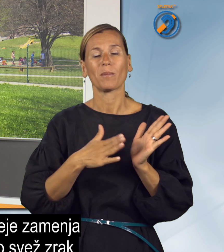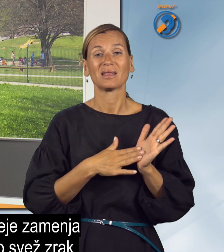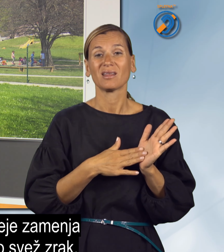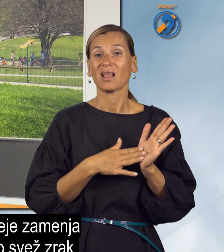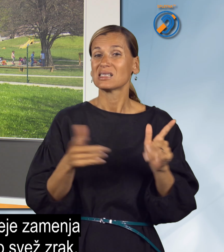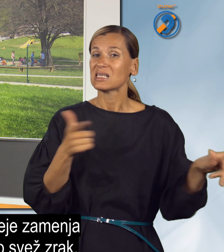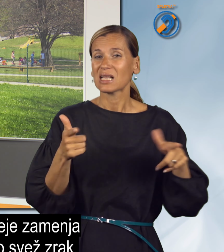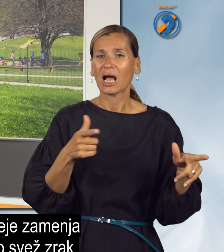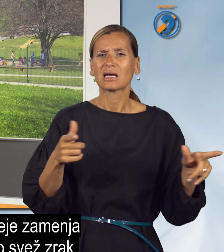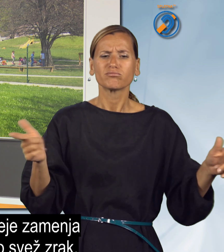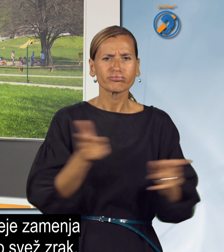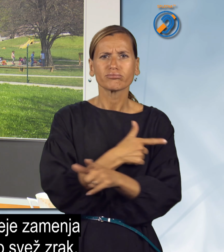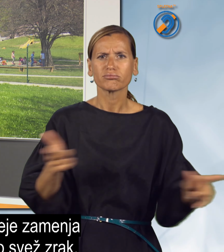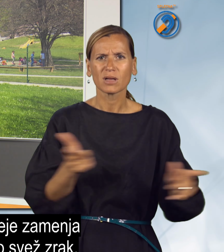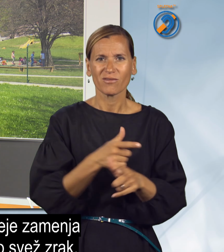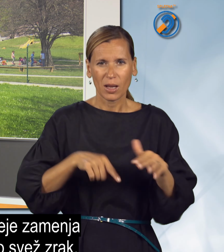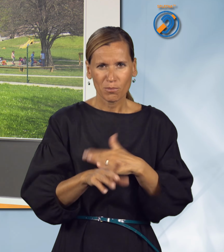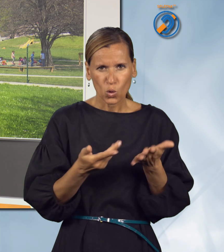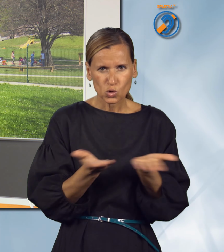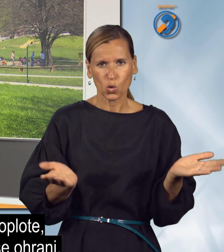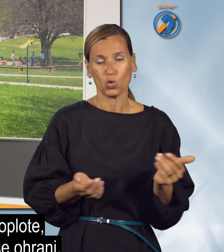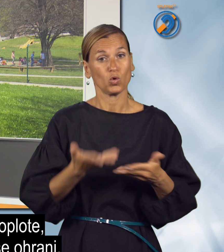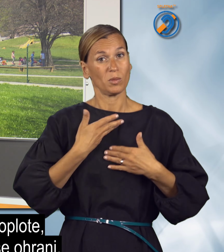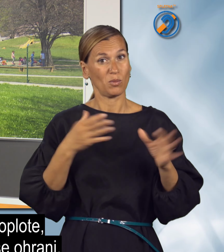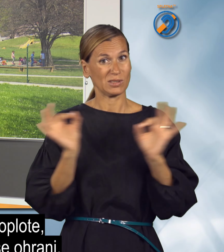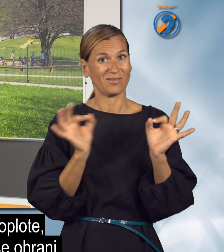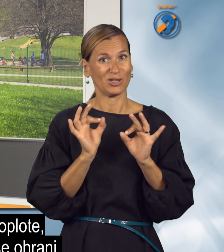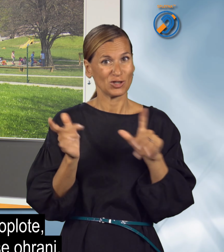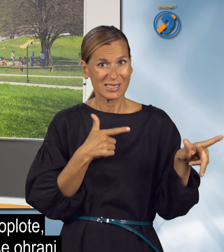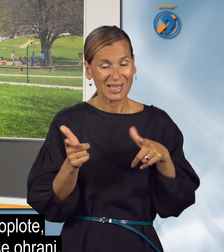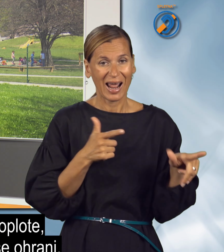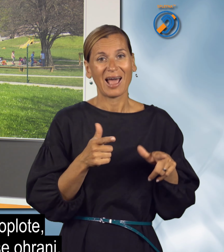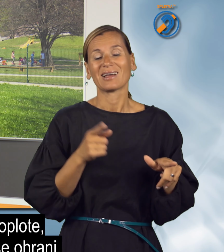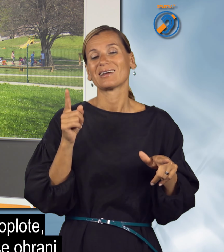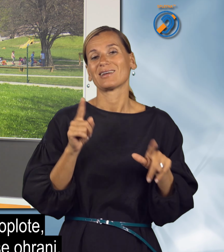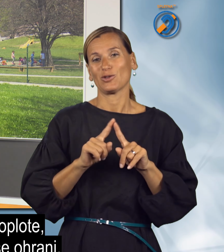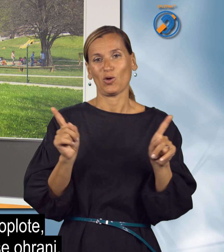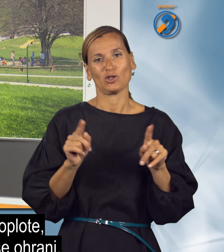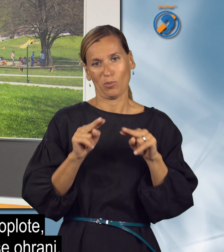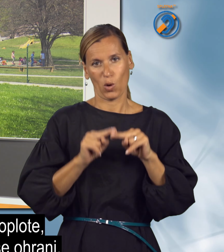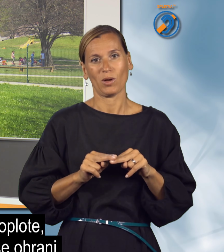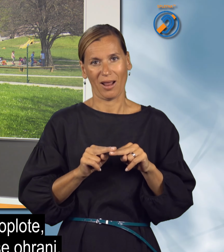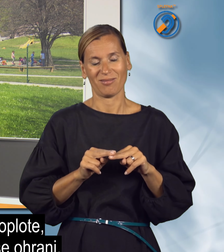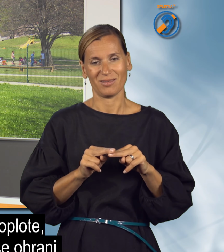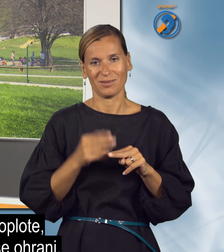hitreje zamenja v prostoru, dobimo svež zrak, akumulacija toplote, ki je v zidu, se pa ohrani.